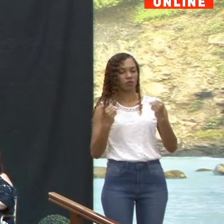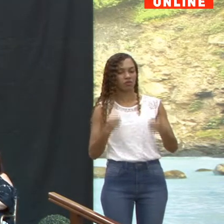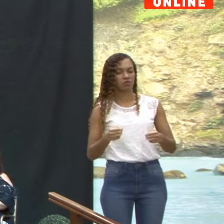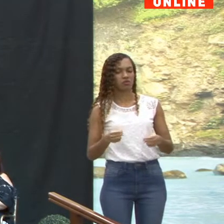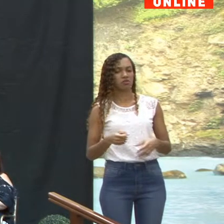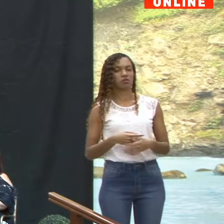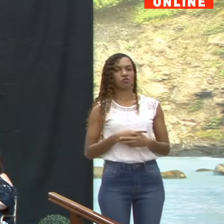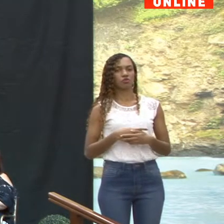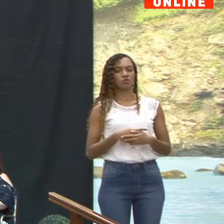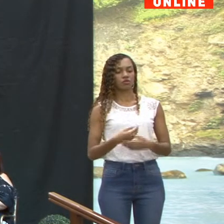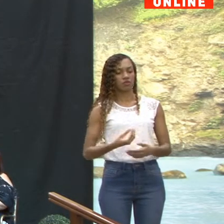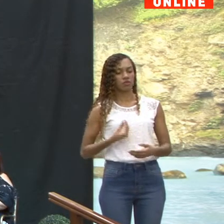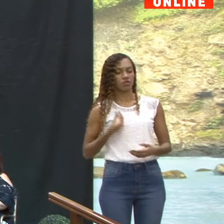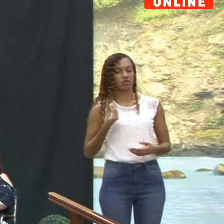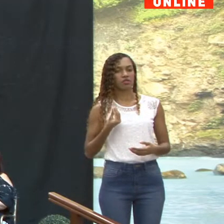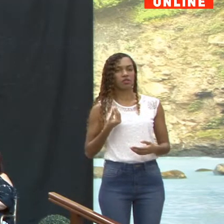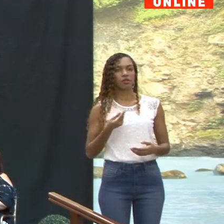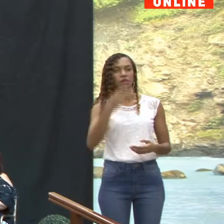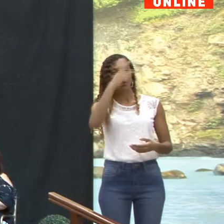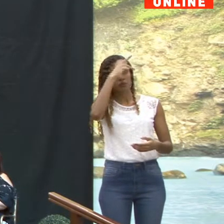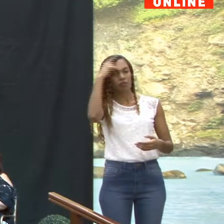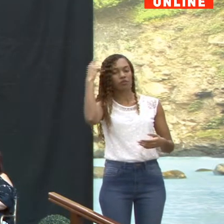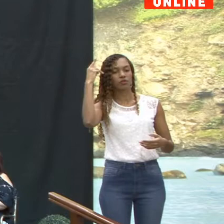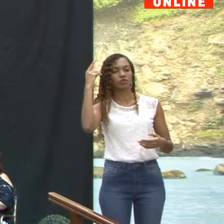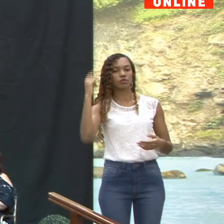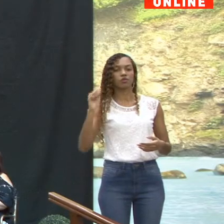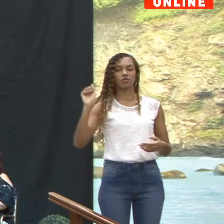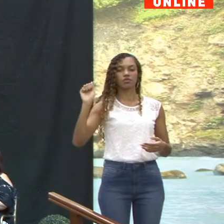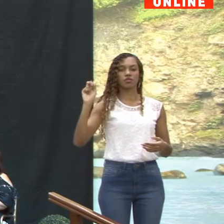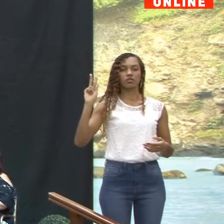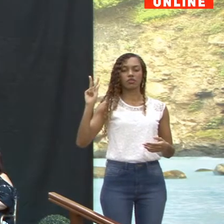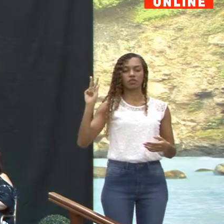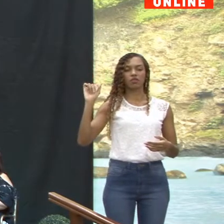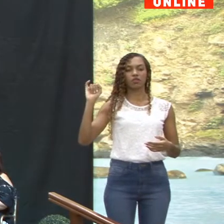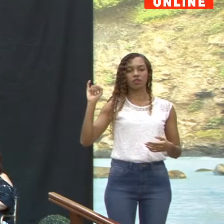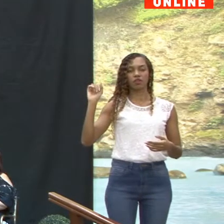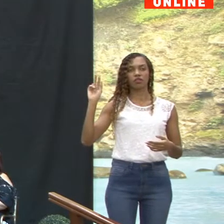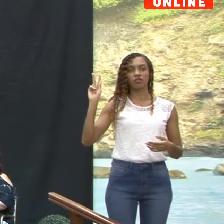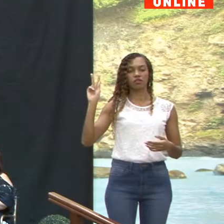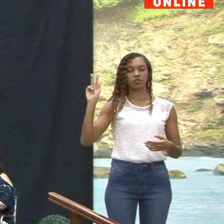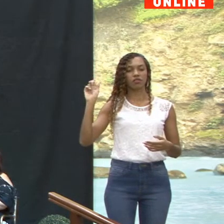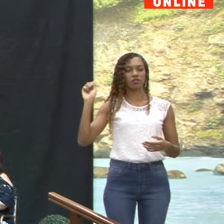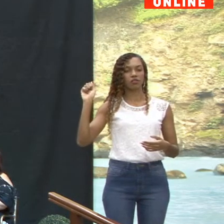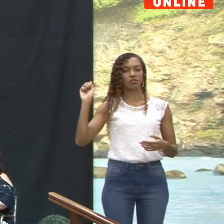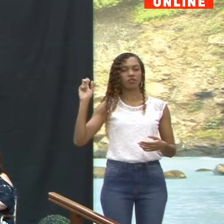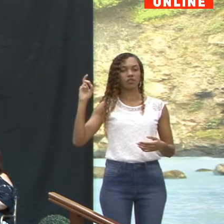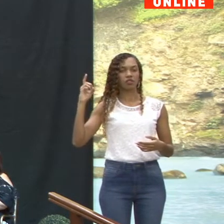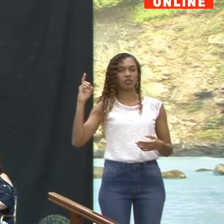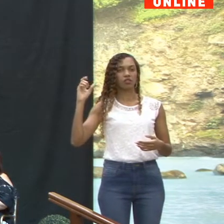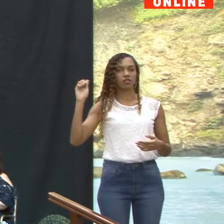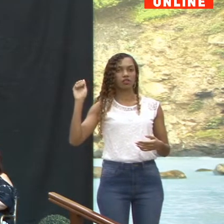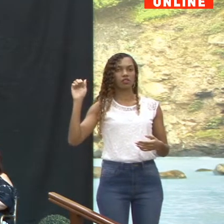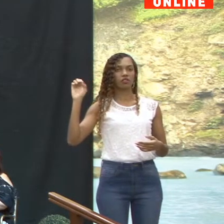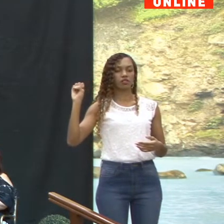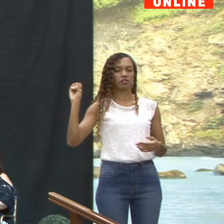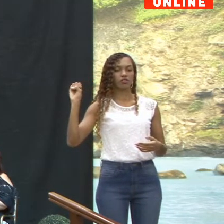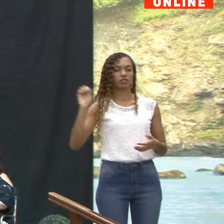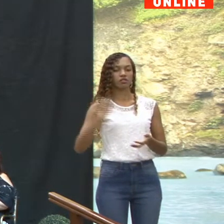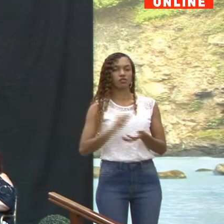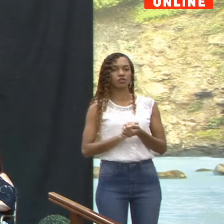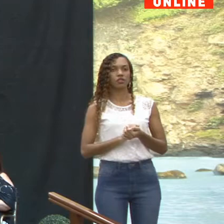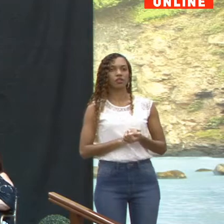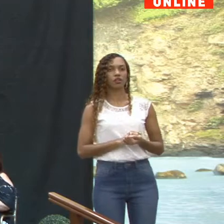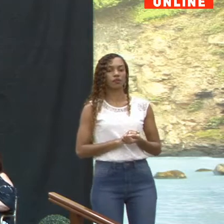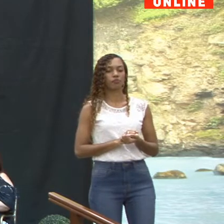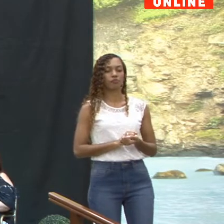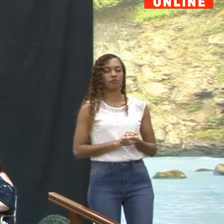avivadas. A palavra fala que a criação aguarda, anseia pela manifestação dos filhos. Então que possamos nessa época